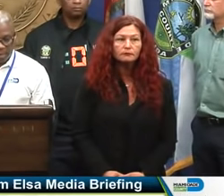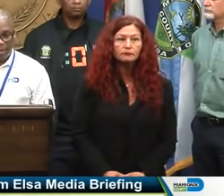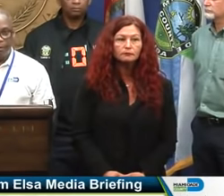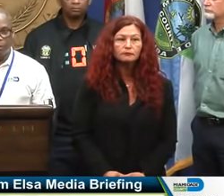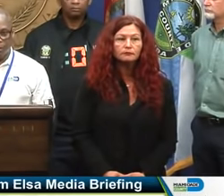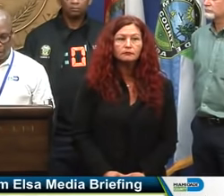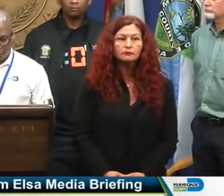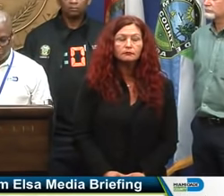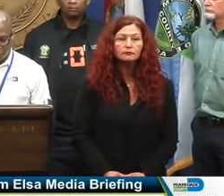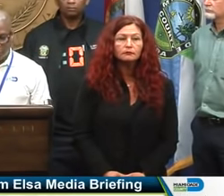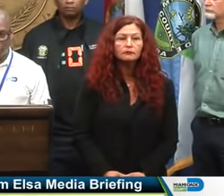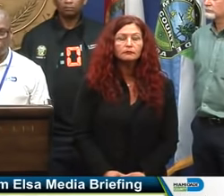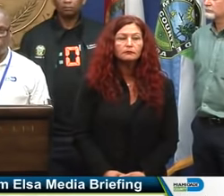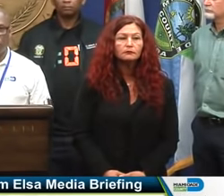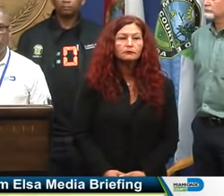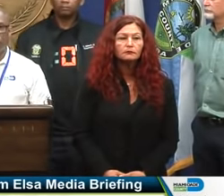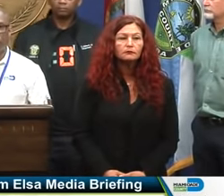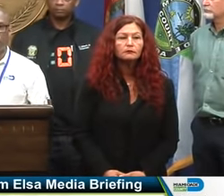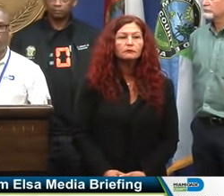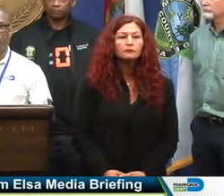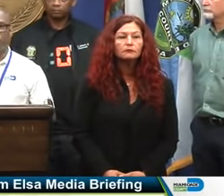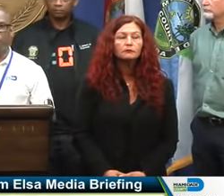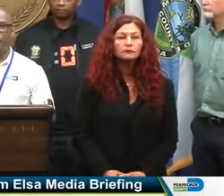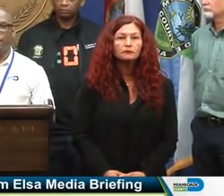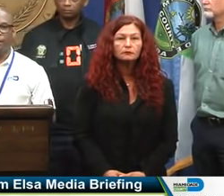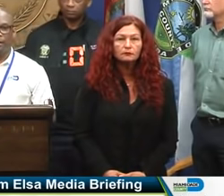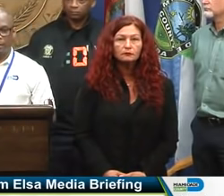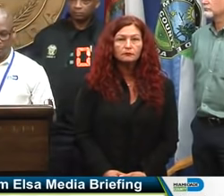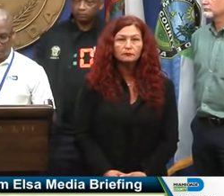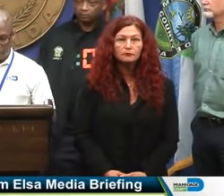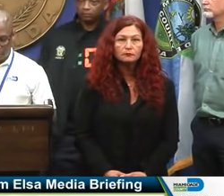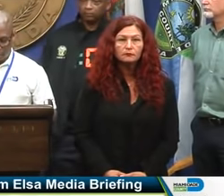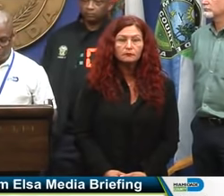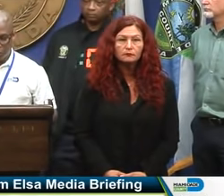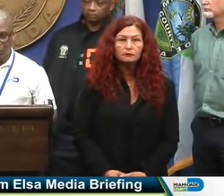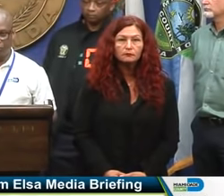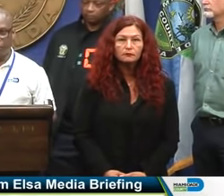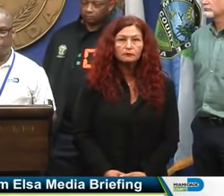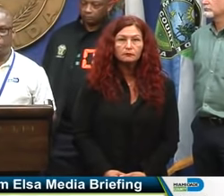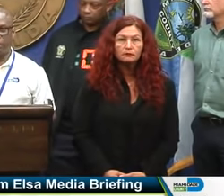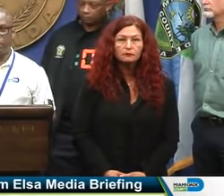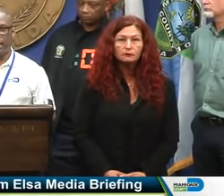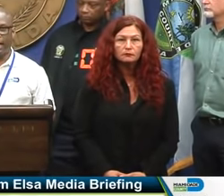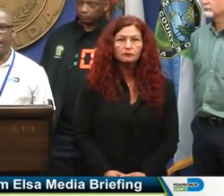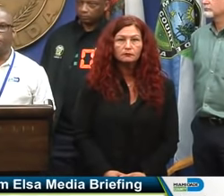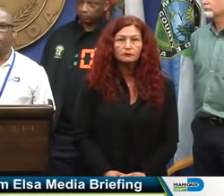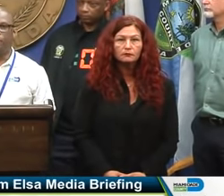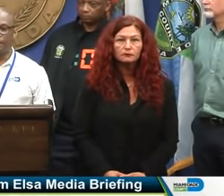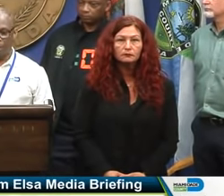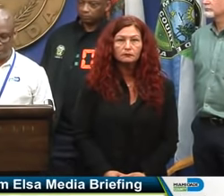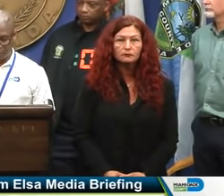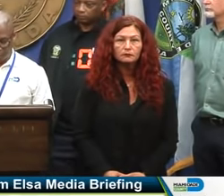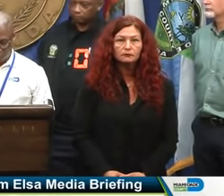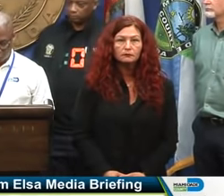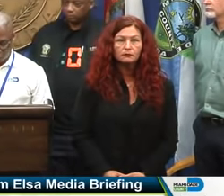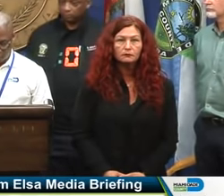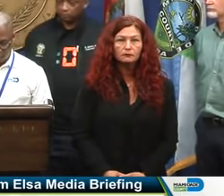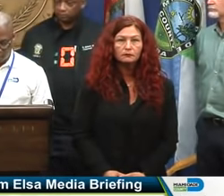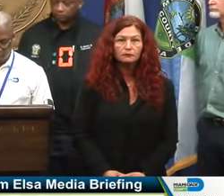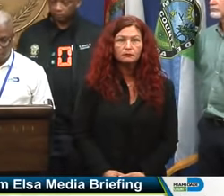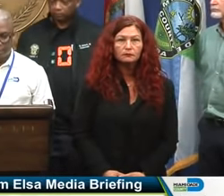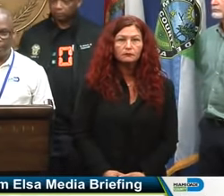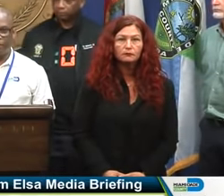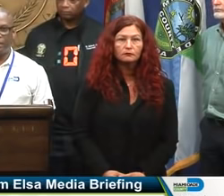Jeudi, nous avons confirmé que j'en ai prévoir il y a une démolition qui est faite sur le site là pour le reste bâtiment qui peut